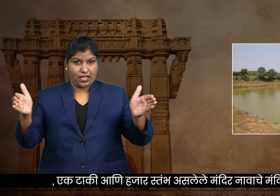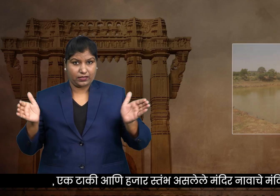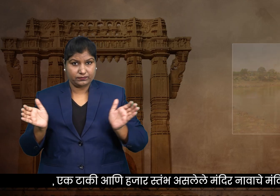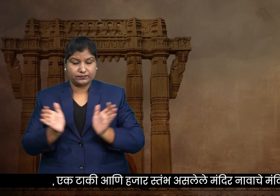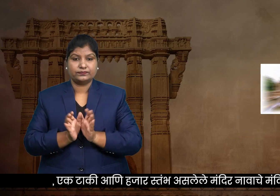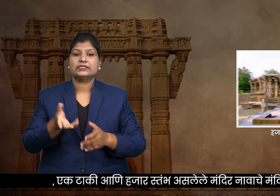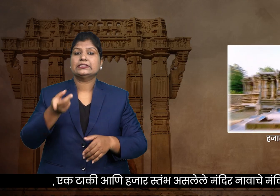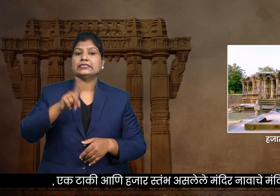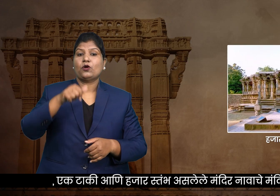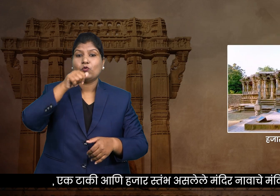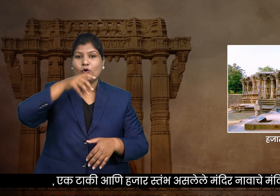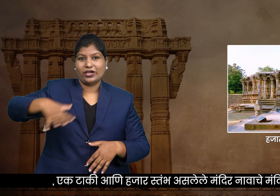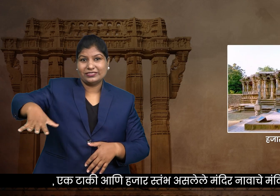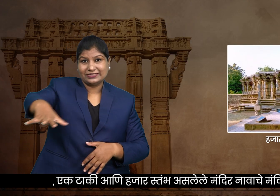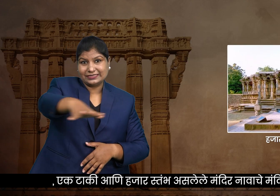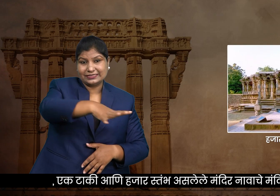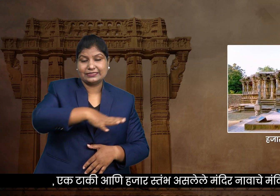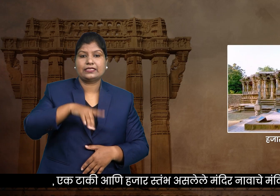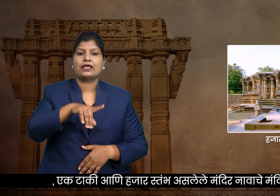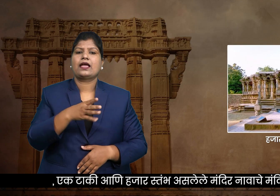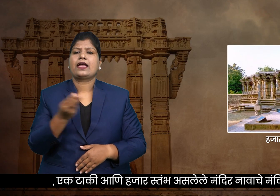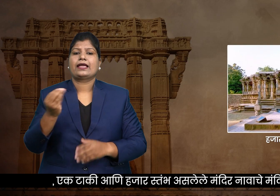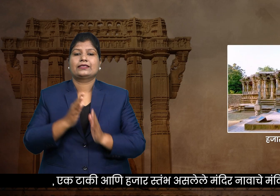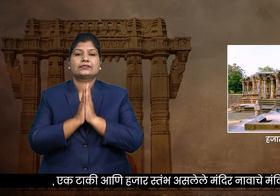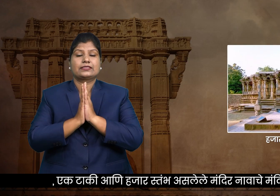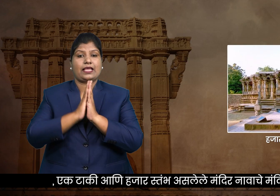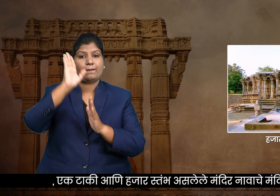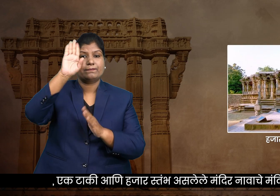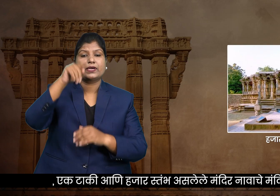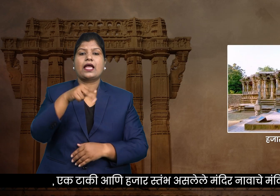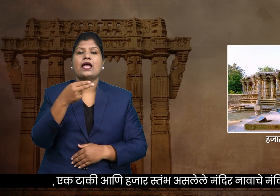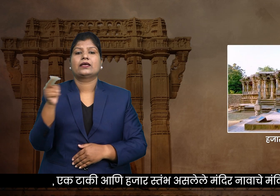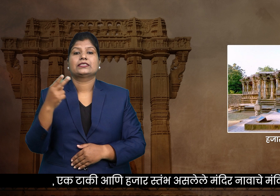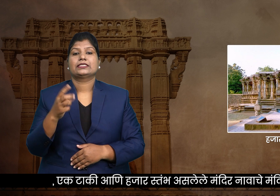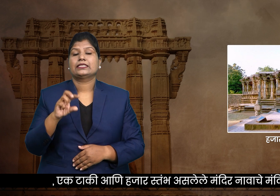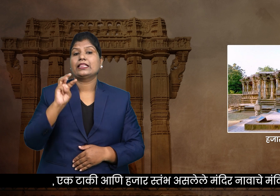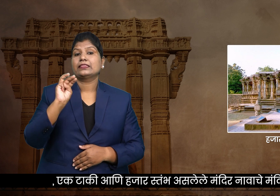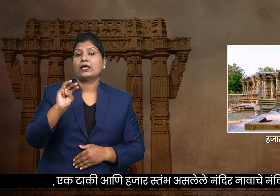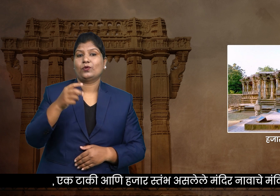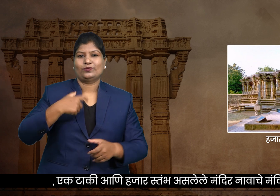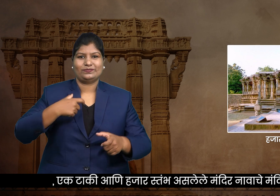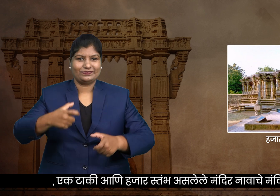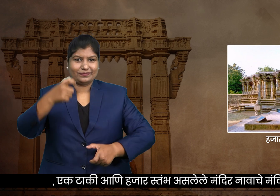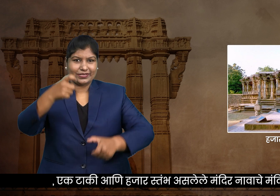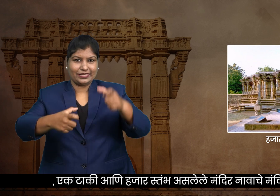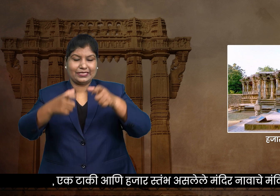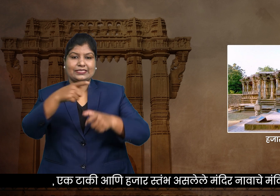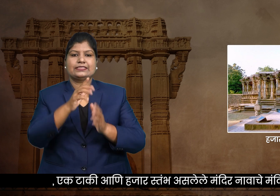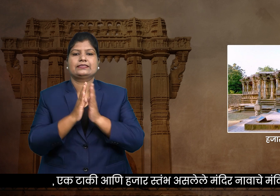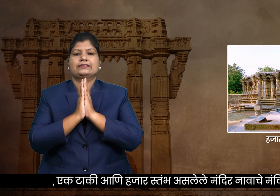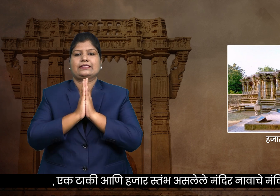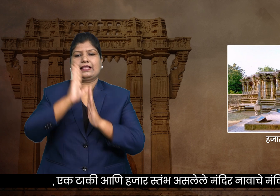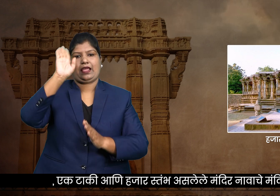1000 स्तंभ असलेले मंदिर नावाचे मंदिर देखील बांधले.